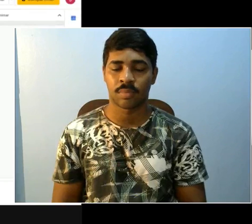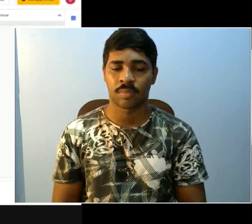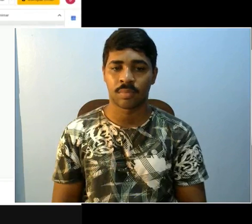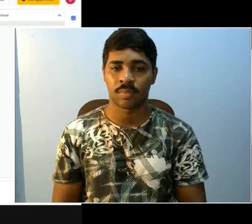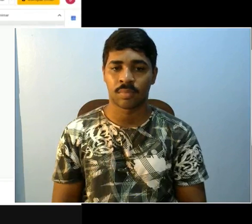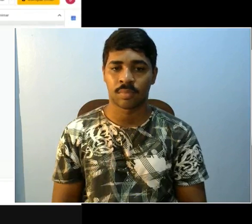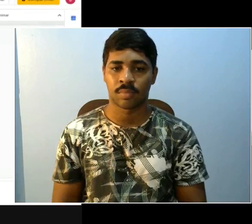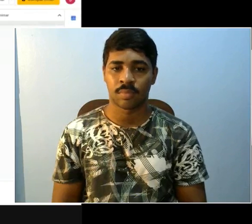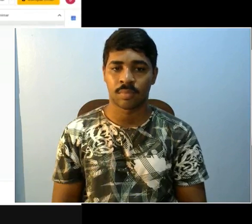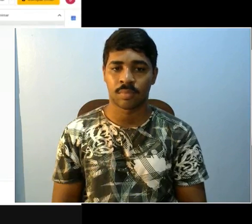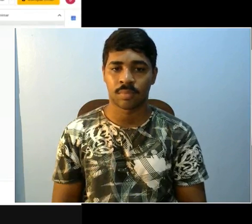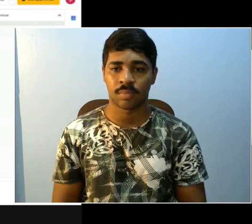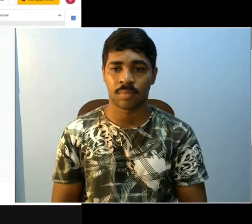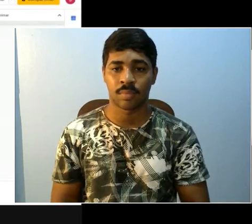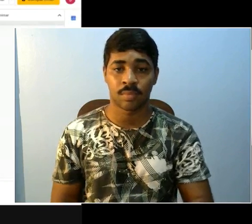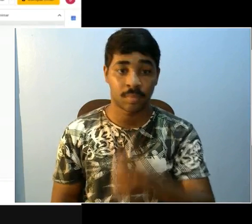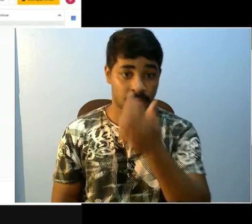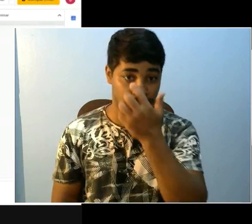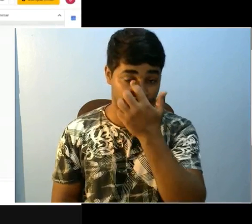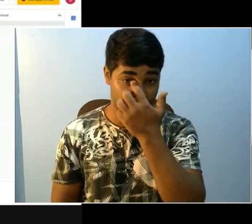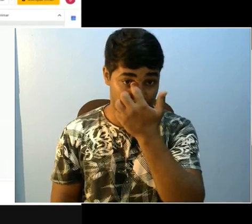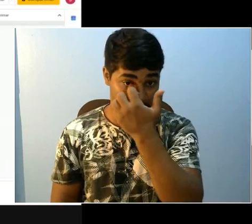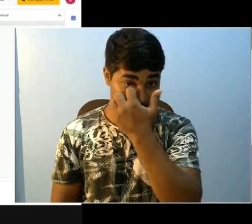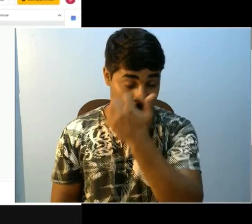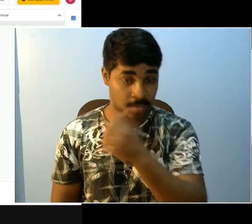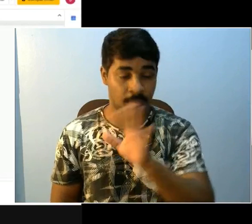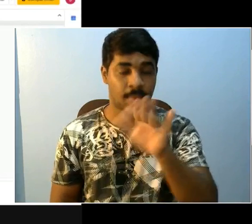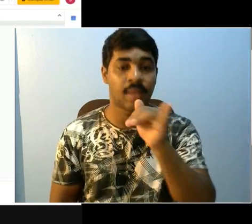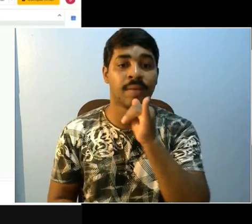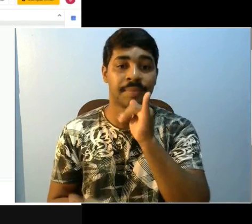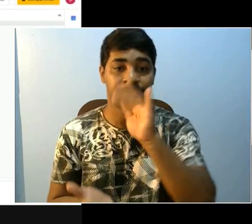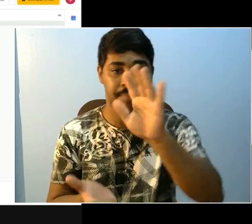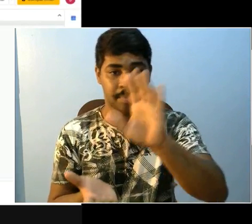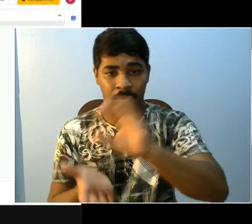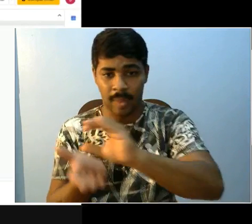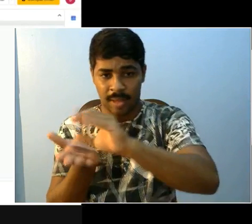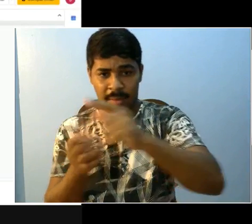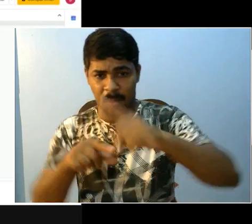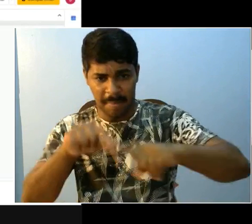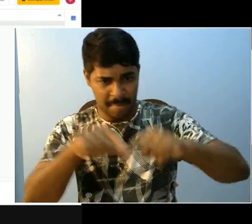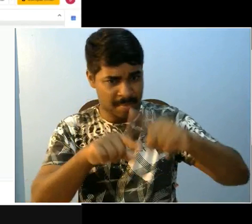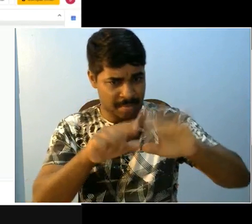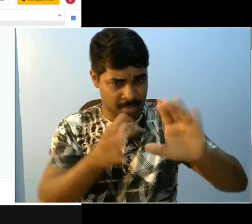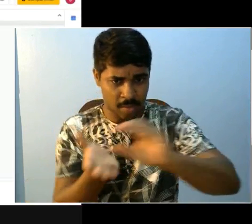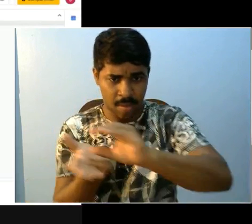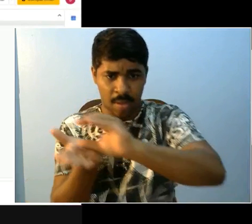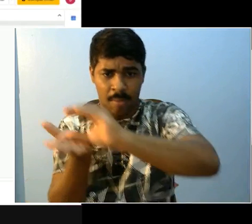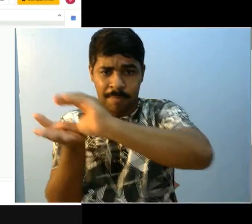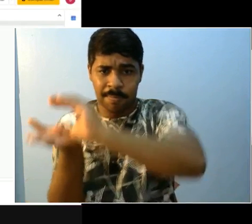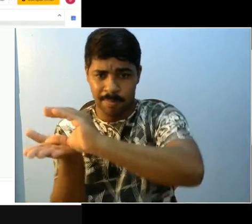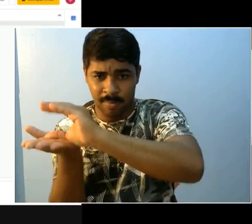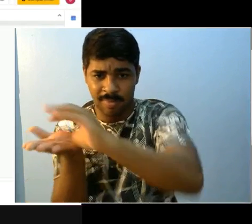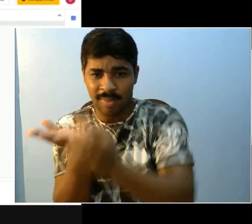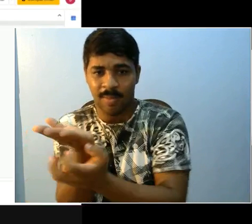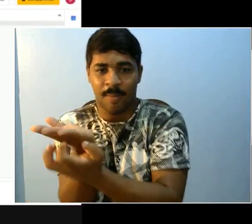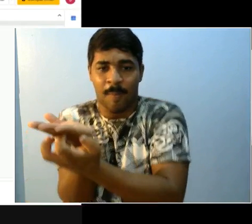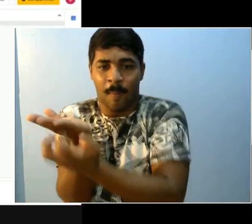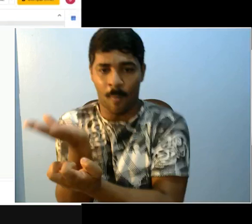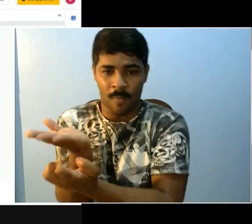o máximo de força que ele pode fazer para segurar o corpo. Então, por exemplo, Quando eu quero empurrar um